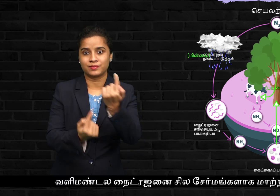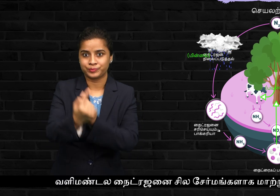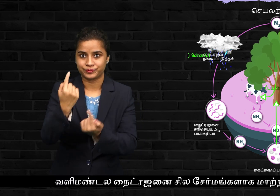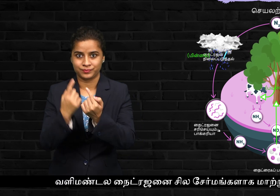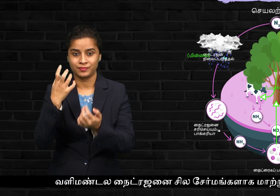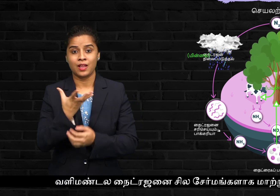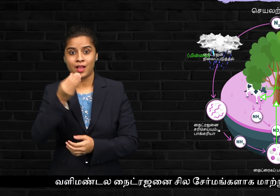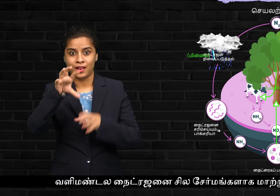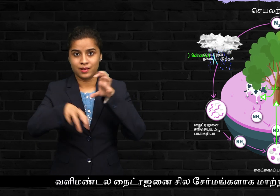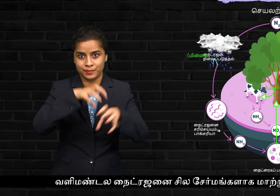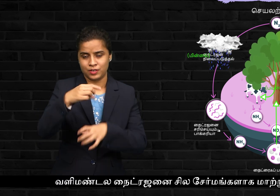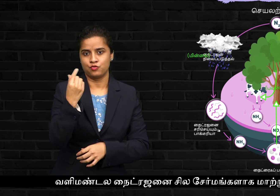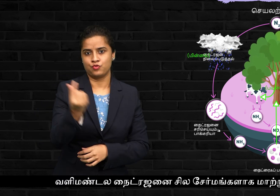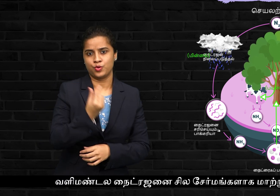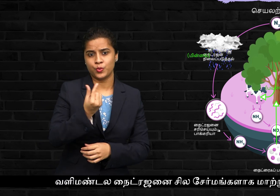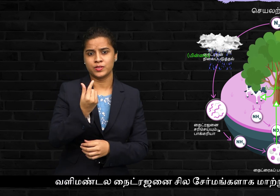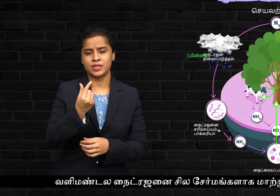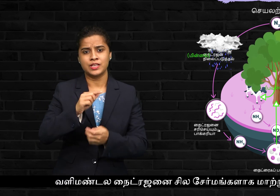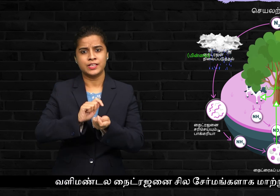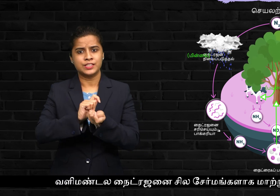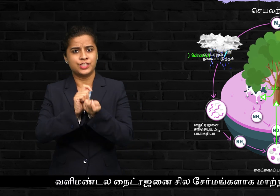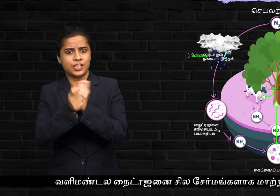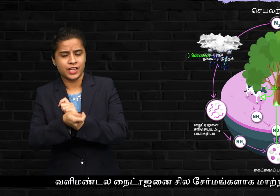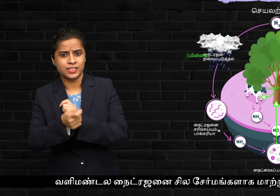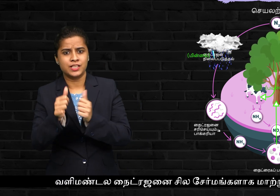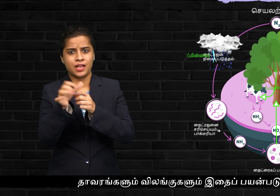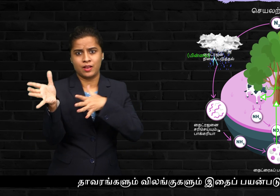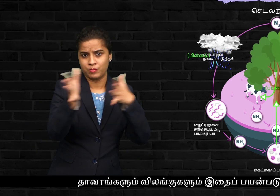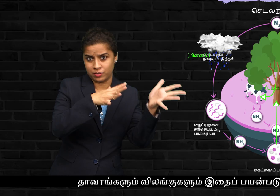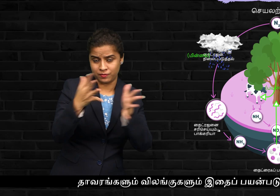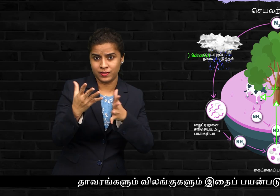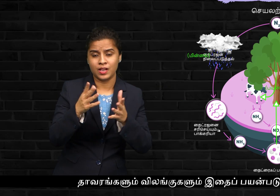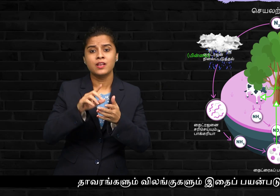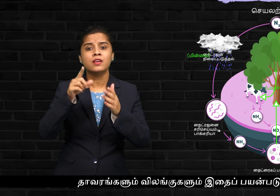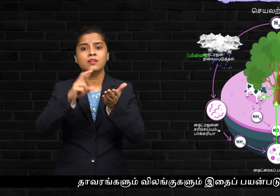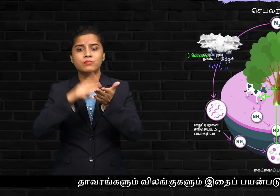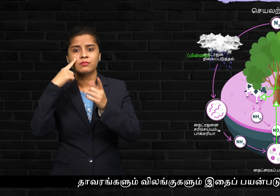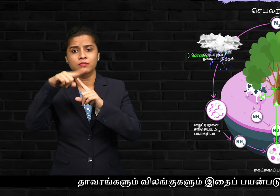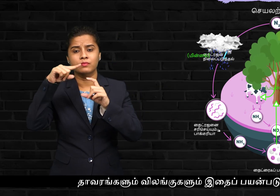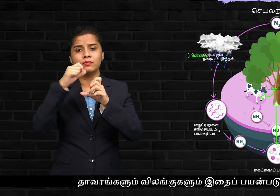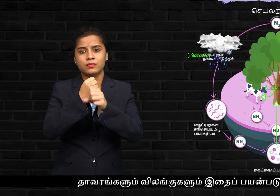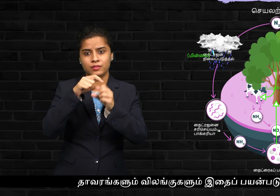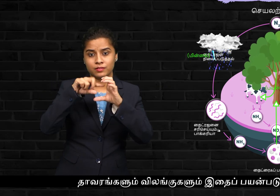வளிமண்டல நைட்ரஜனை சில சேர்மங்களாக மாற்றுவதன் மூலம் தாவரங்களும் விலங்குகளும் இதை